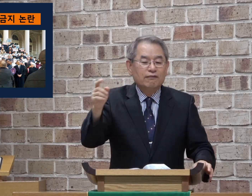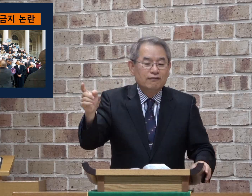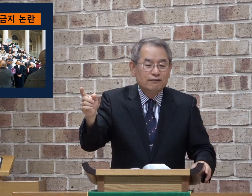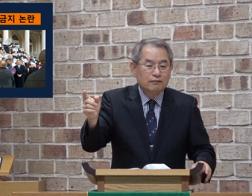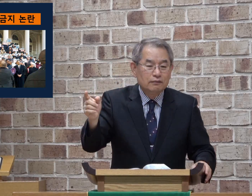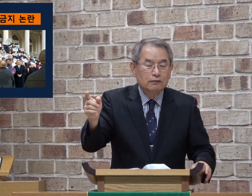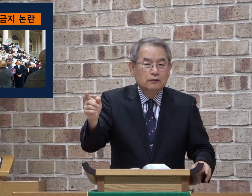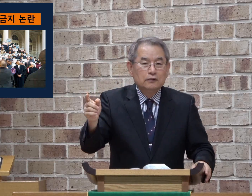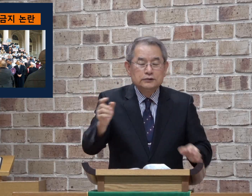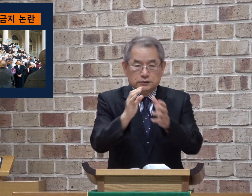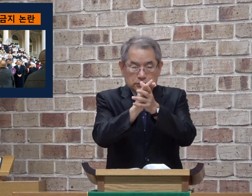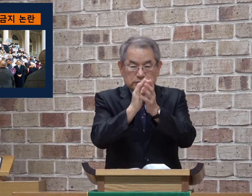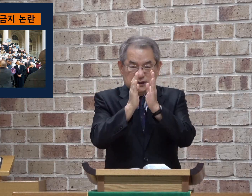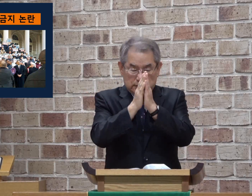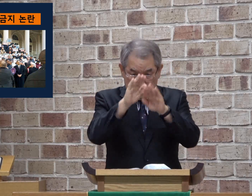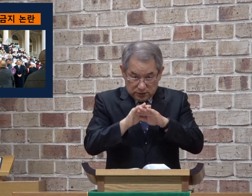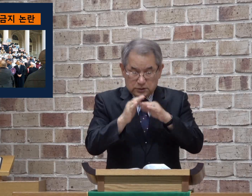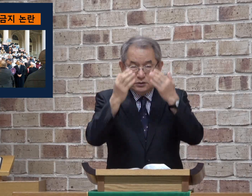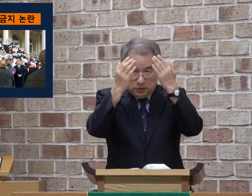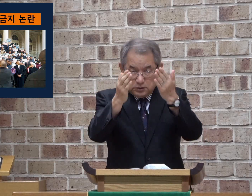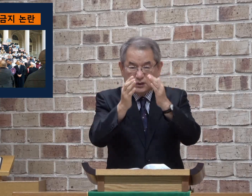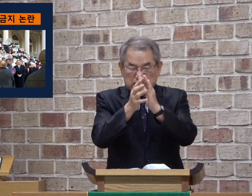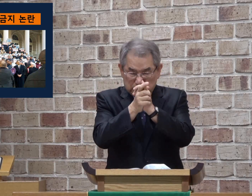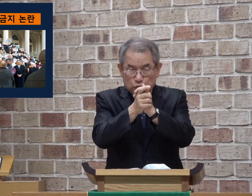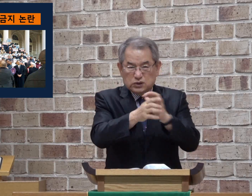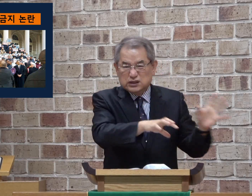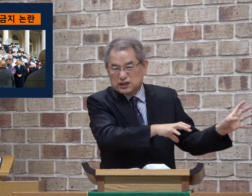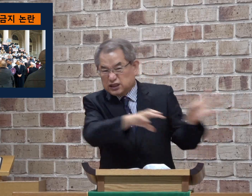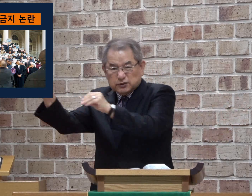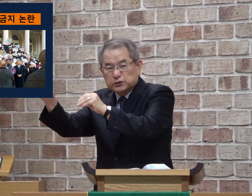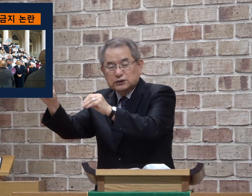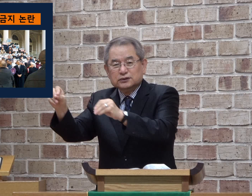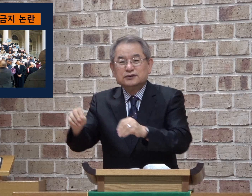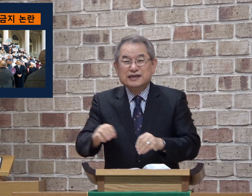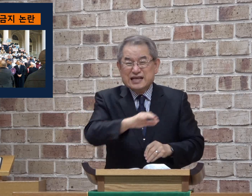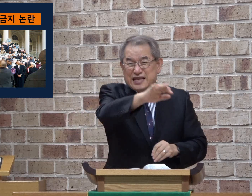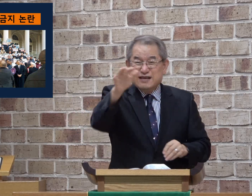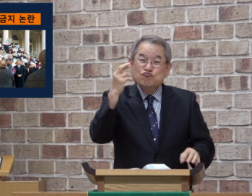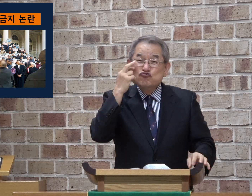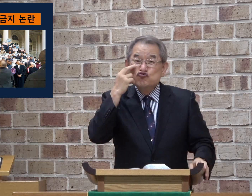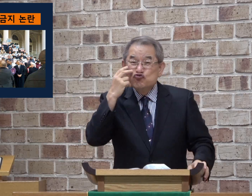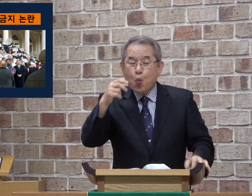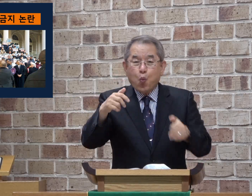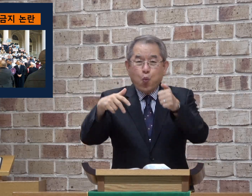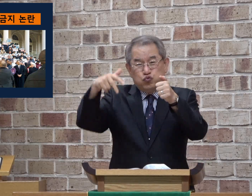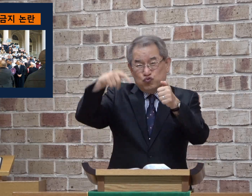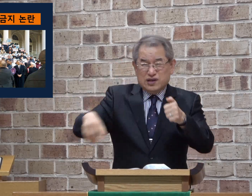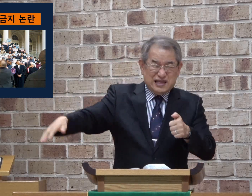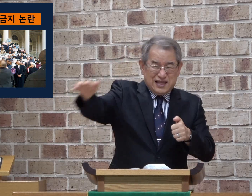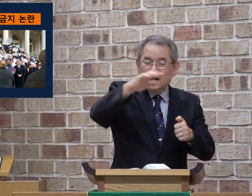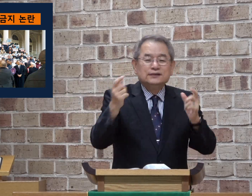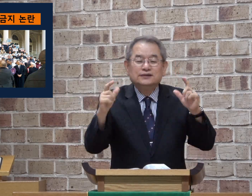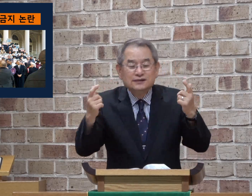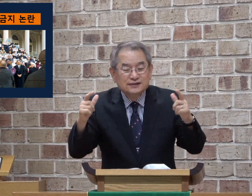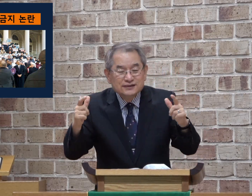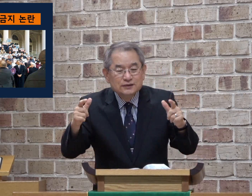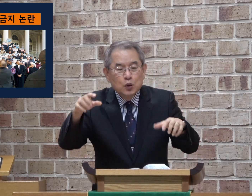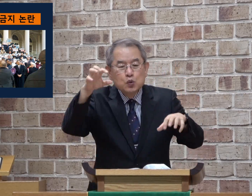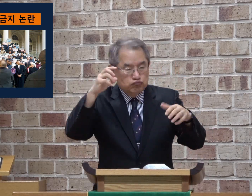케네디 대통령부터 예배는 계속 지켜져 왔던 것입니다. 근데 그때부터 케네디 대통령 이후부터 물론 다 50개